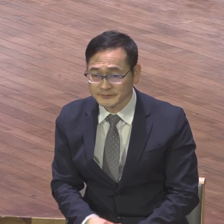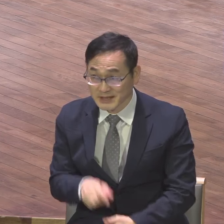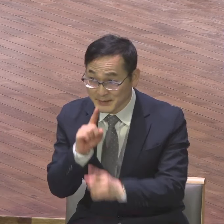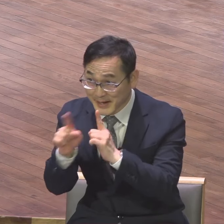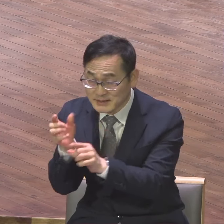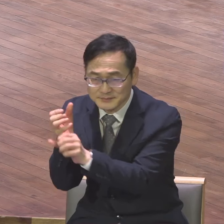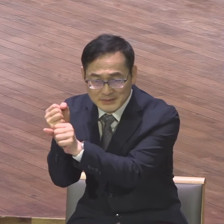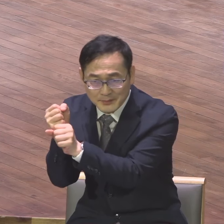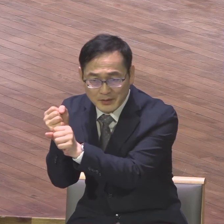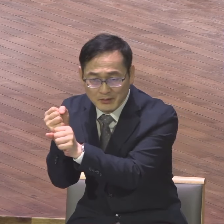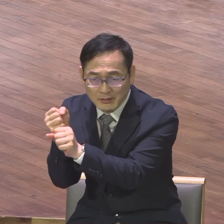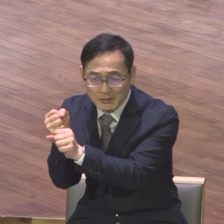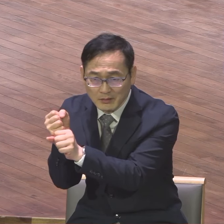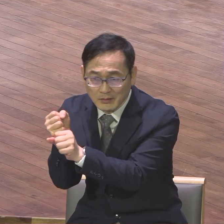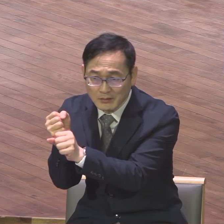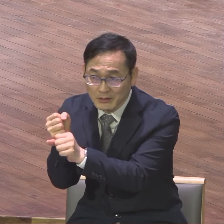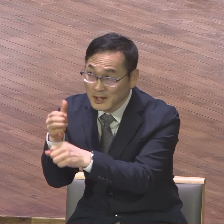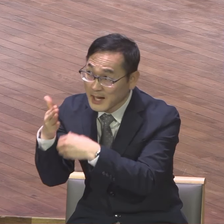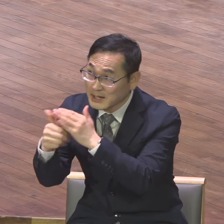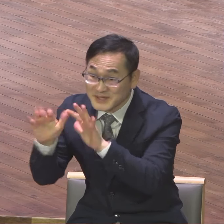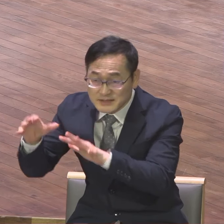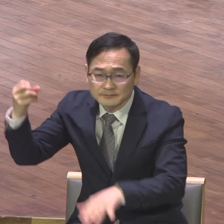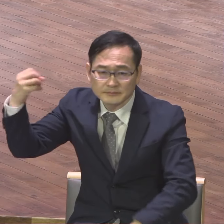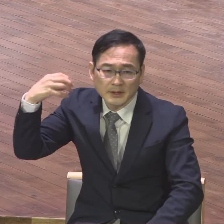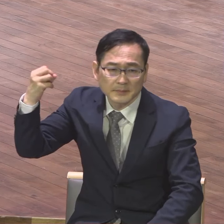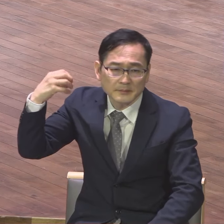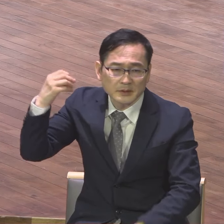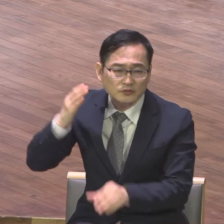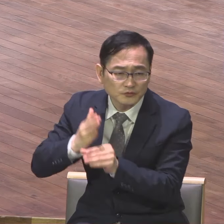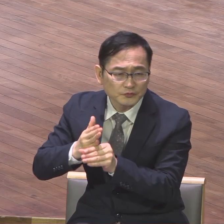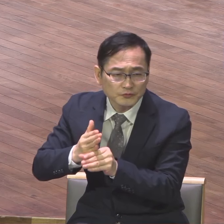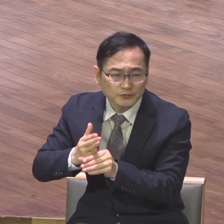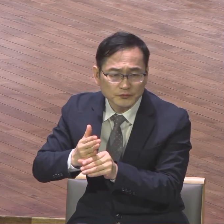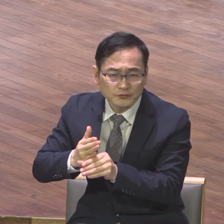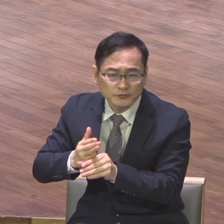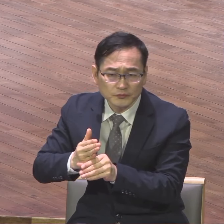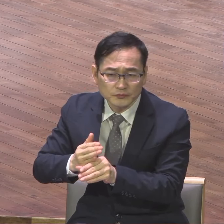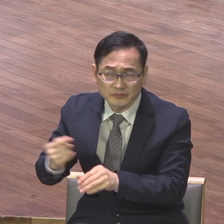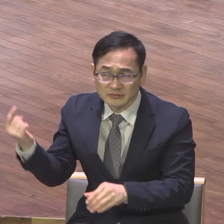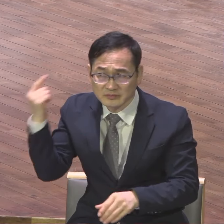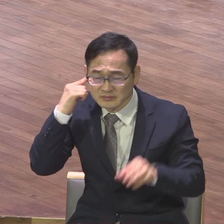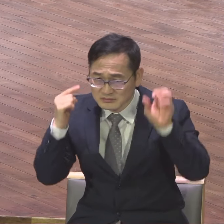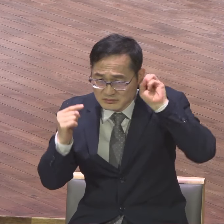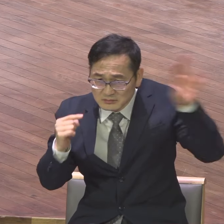하나님 음성이에요. 하나님 말씀이에요. 이거 안 잡으면 예배드릴 필요도 없어요.